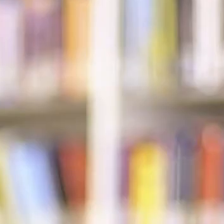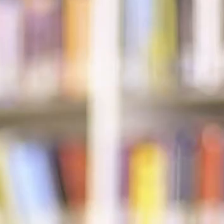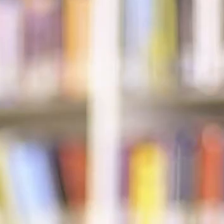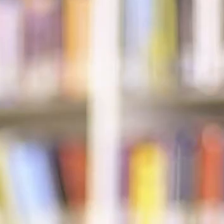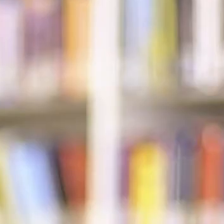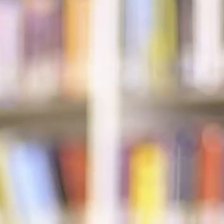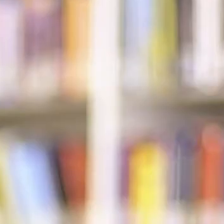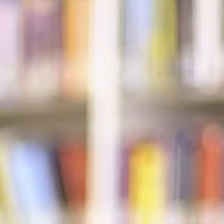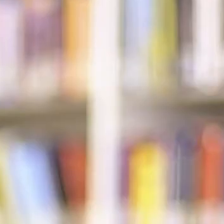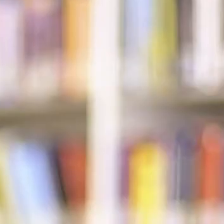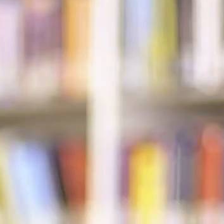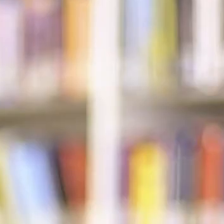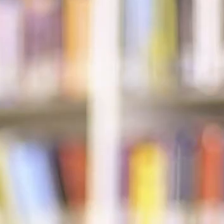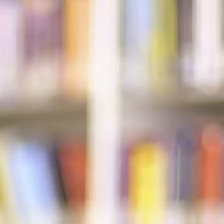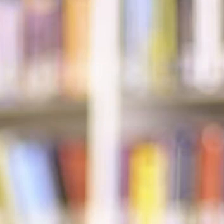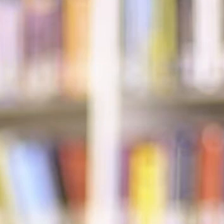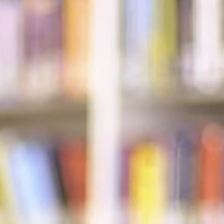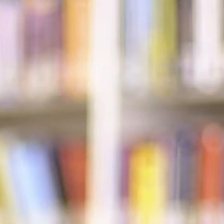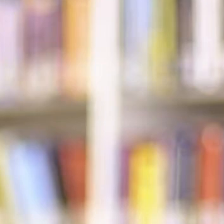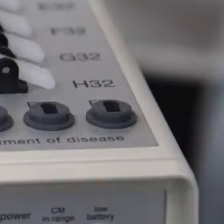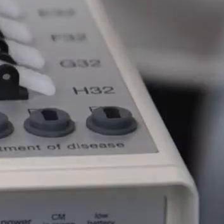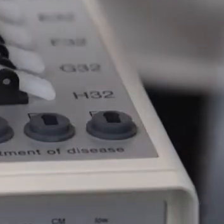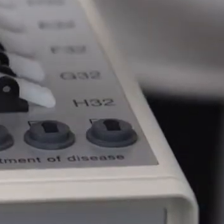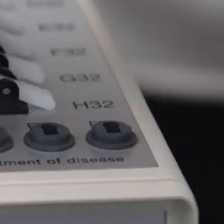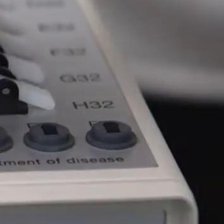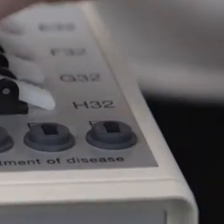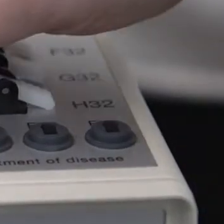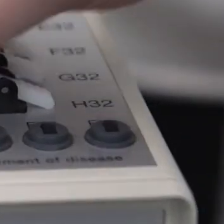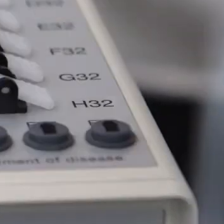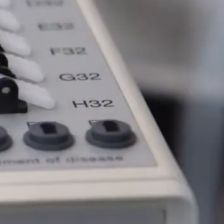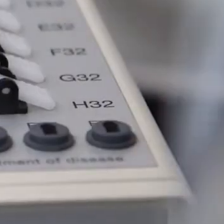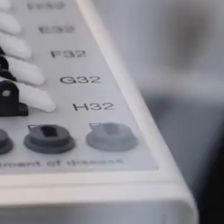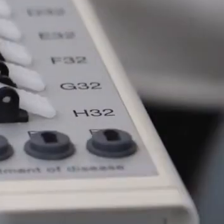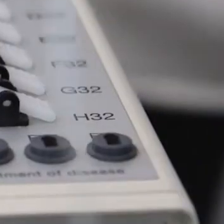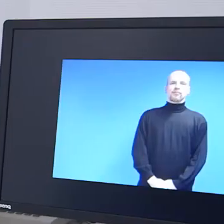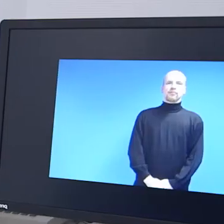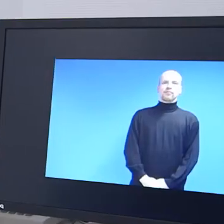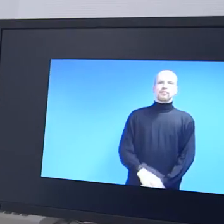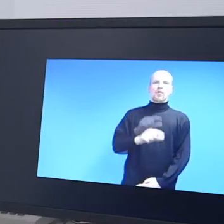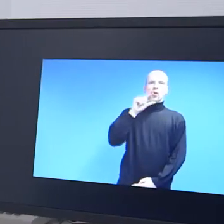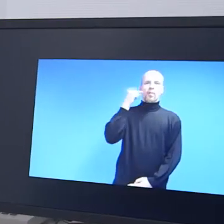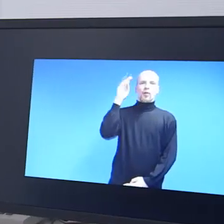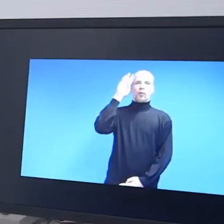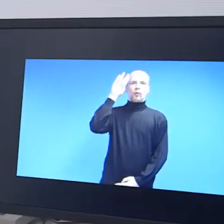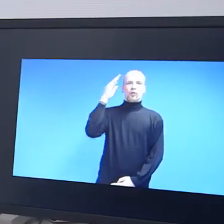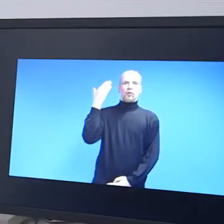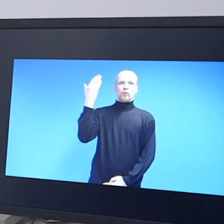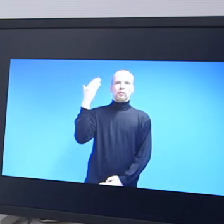Bezug zu einer der beiden Personen herstellen. Und dann, je nachdem wo ich im zweiten Satz hinzeige, erwarten, dass die